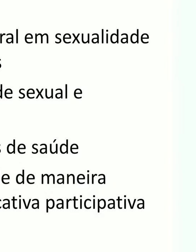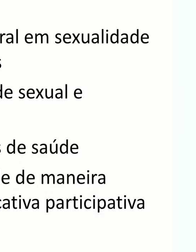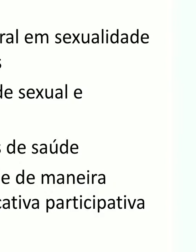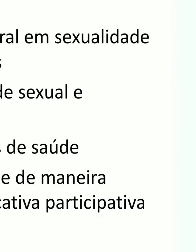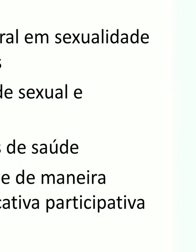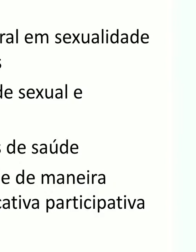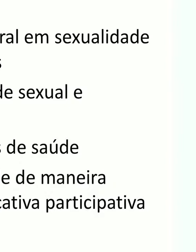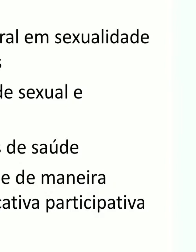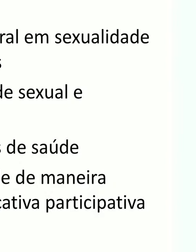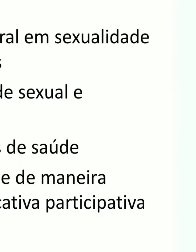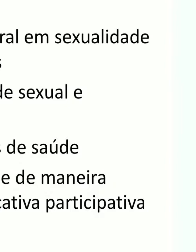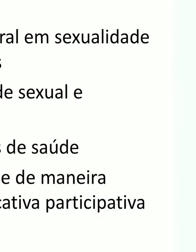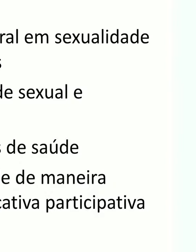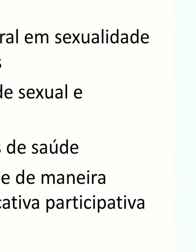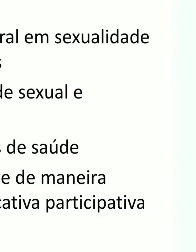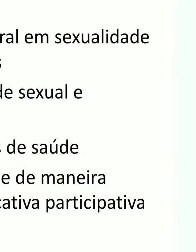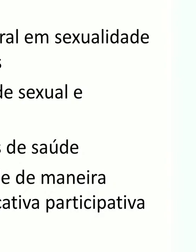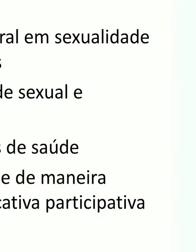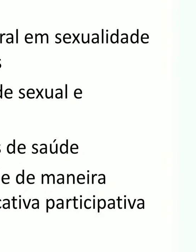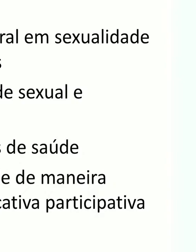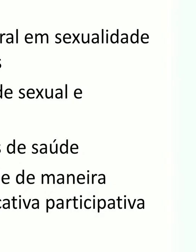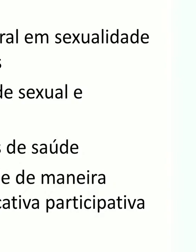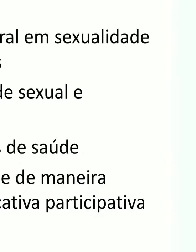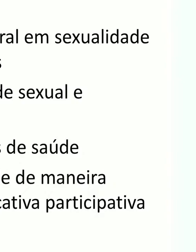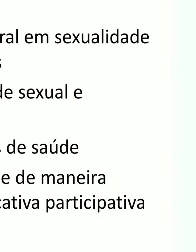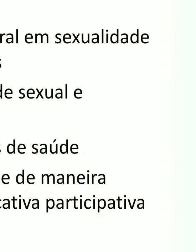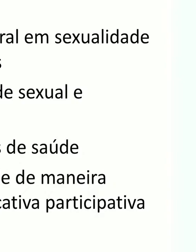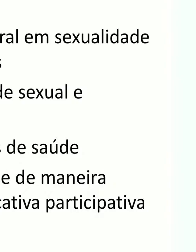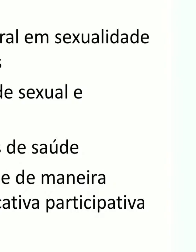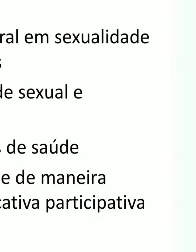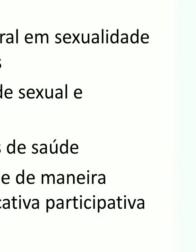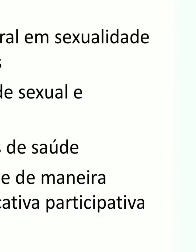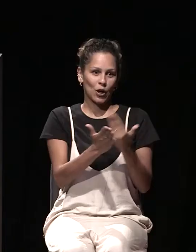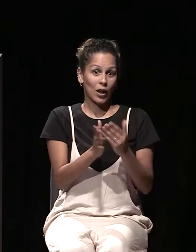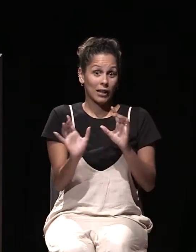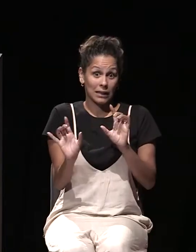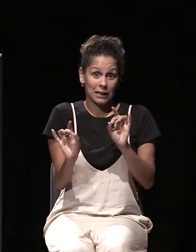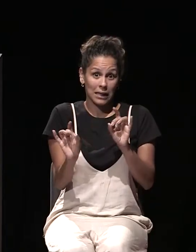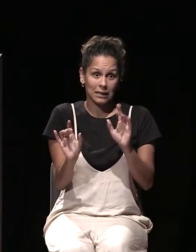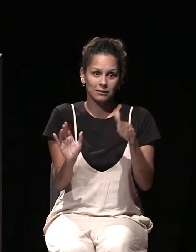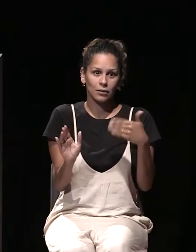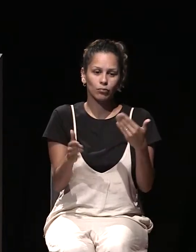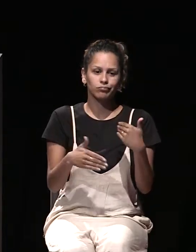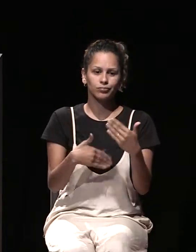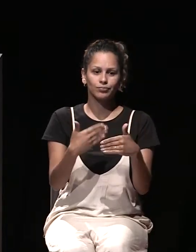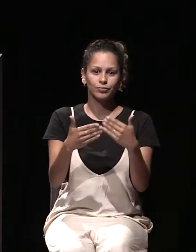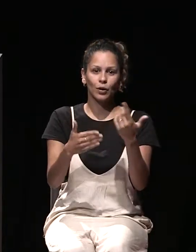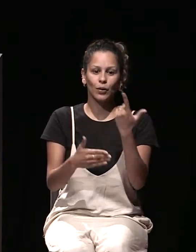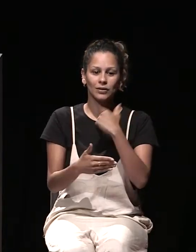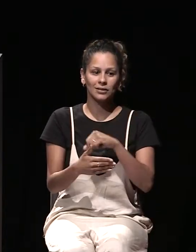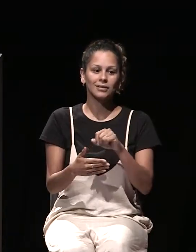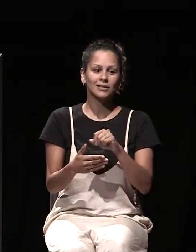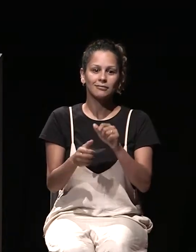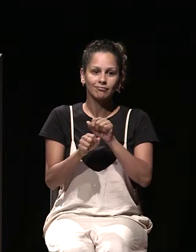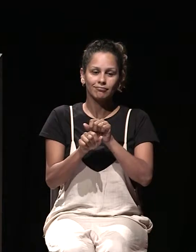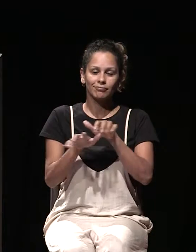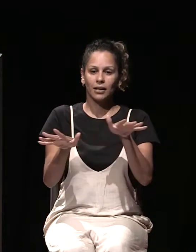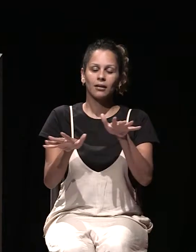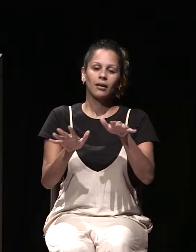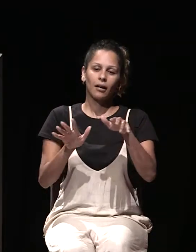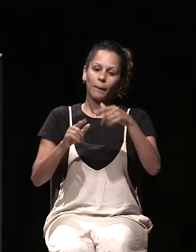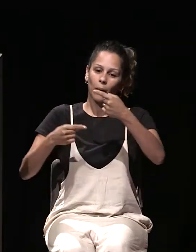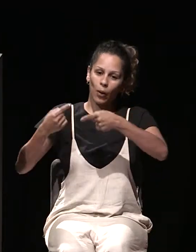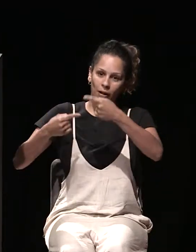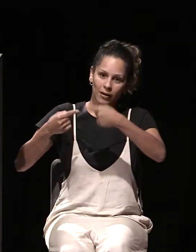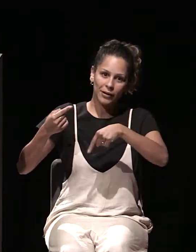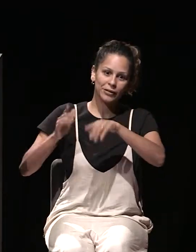ou em colégios técnicos. Então, a gente conseguiu implementar todas essas políticas e dar todos esses resultados.